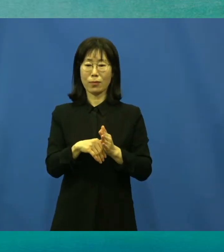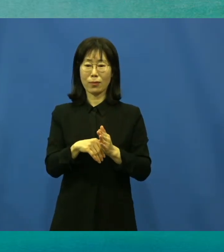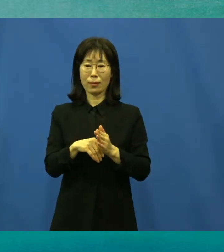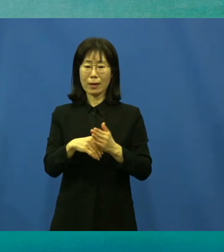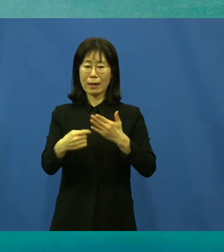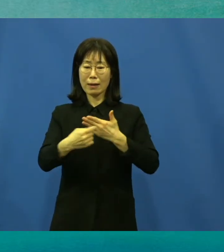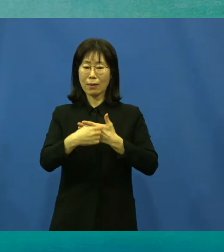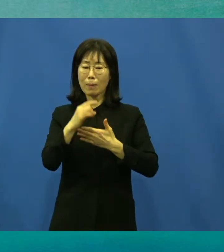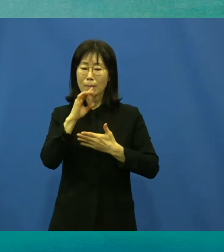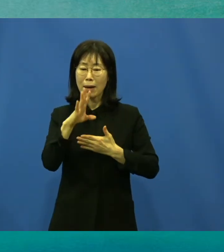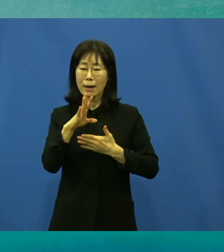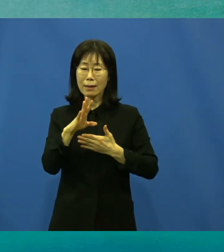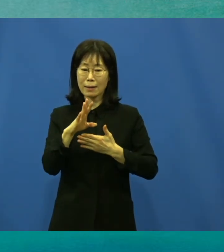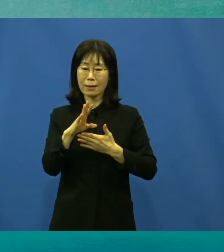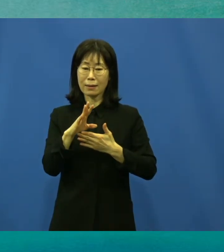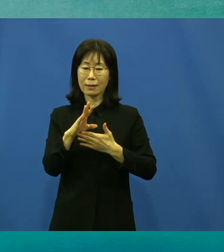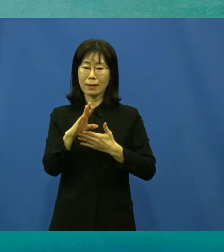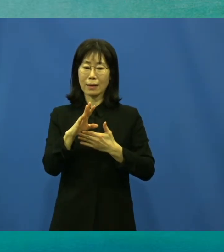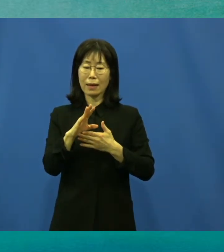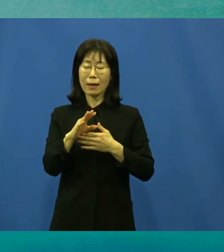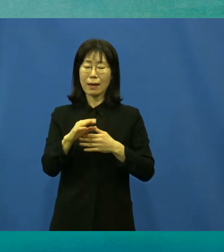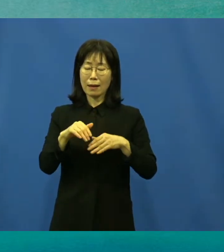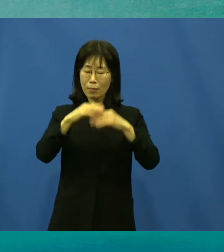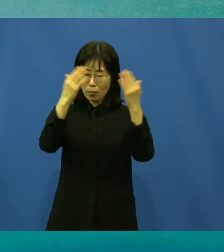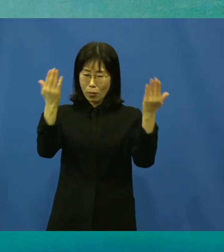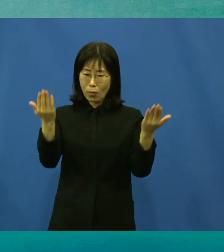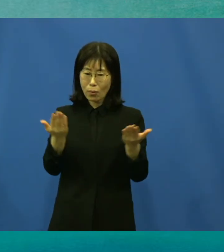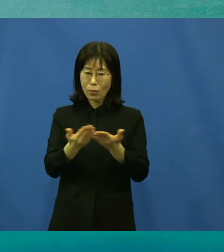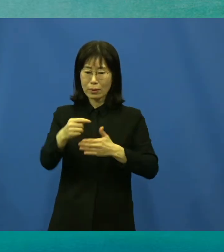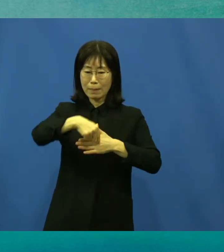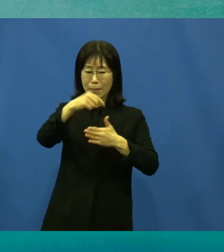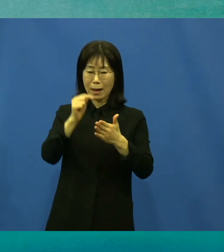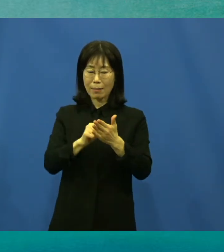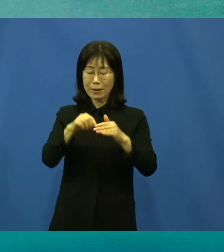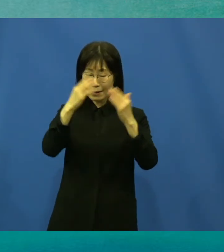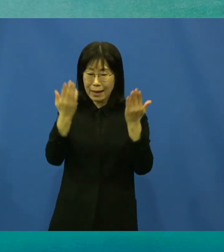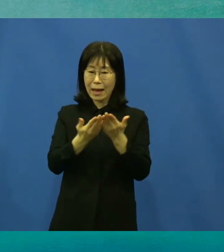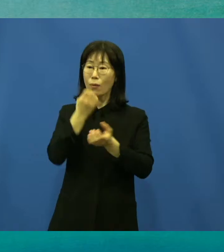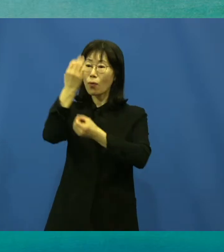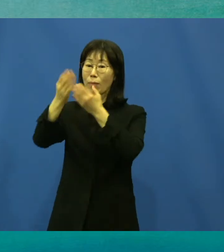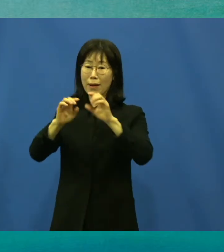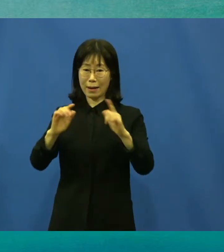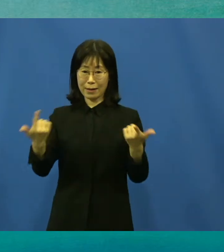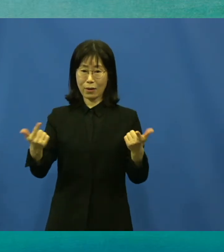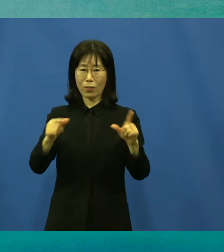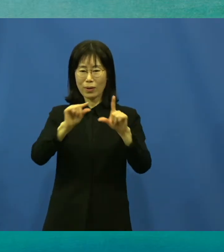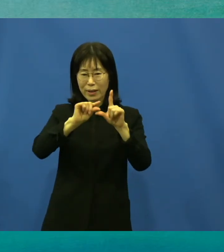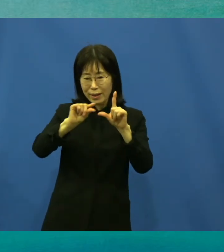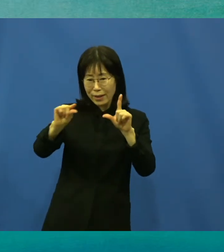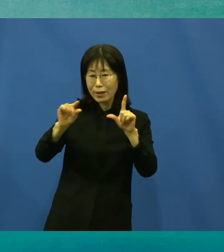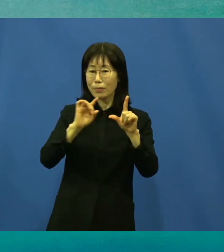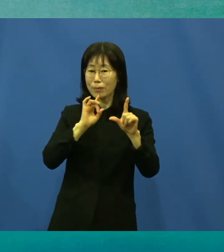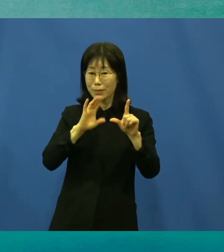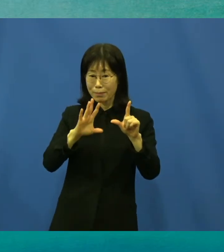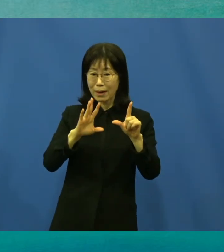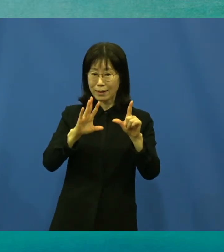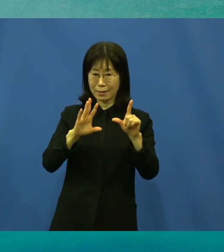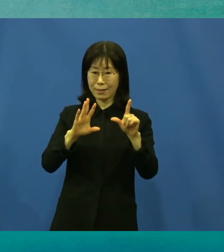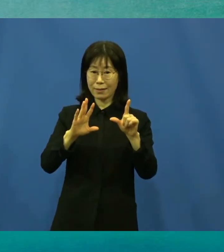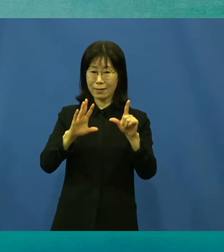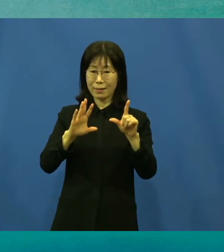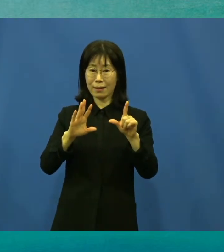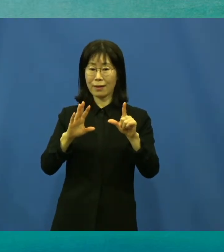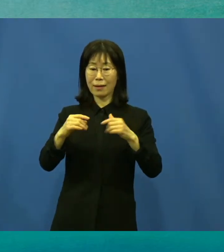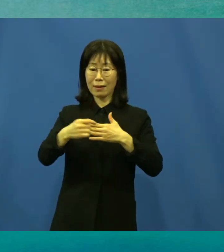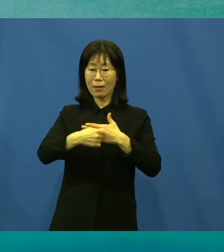합리화하고 정당화하는 일에 우리가 너무도 익숙해져 있기 때문에 그 정직하고 솔직한 기도를 드리는